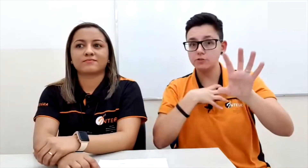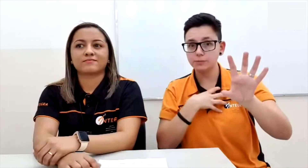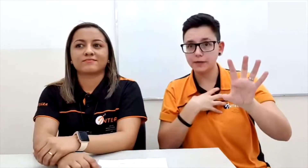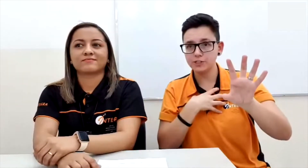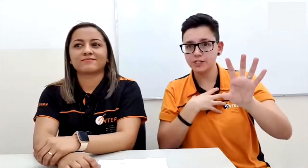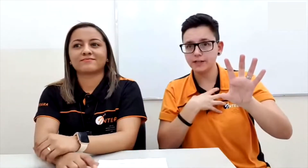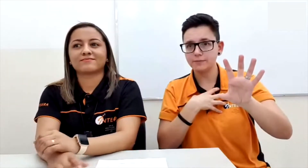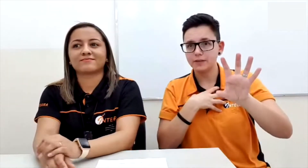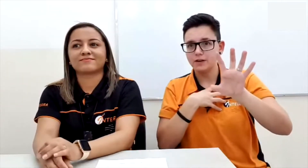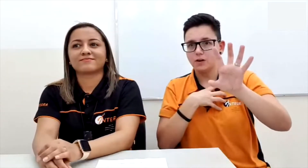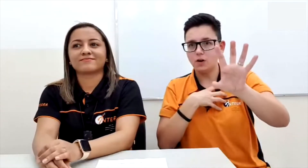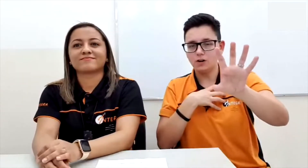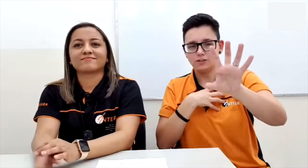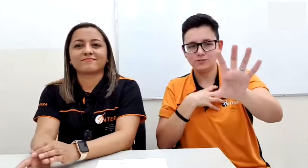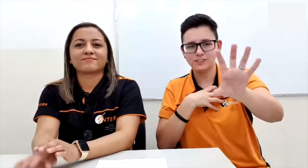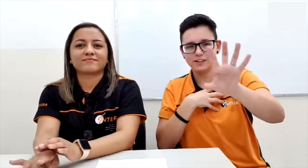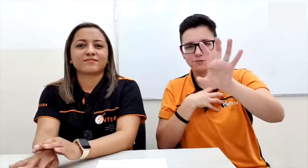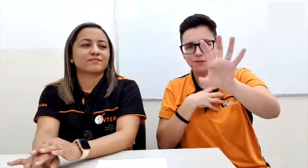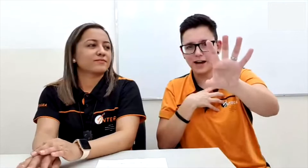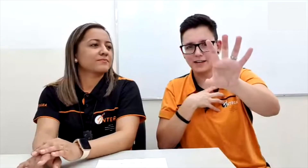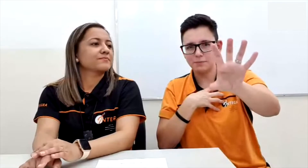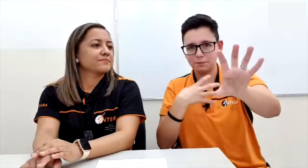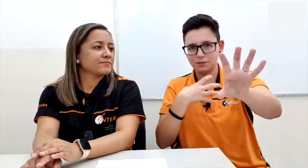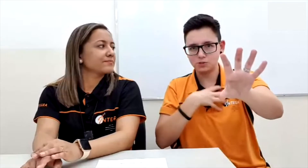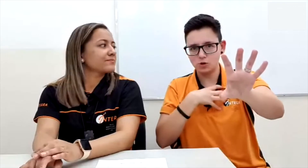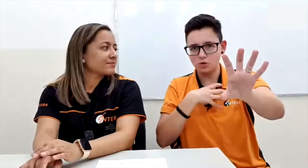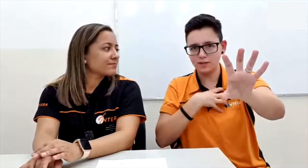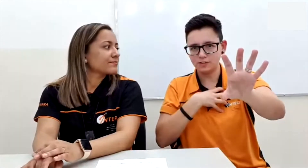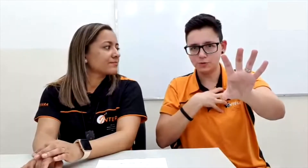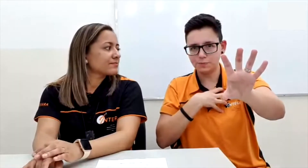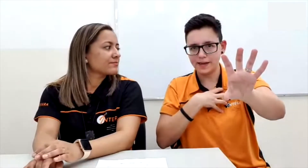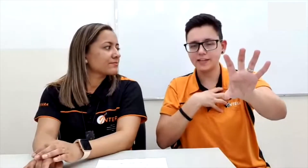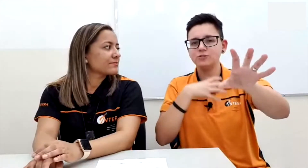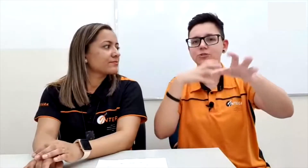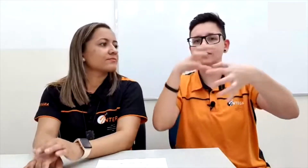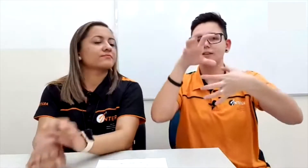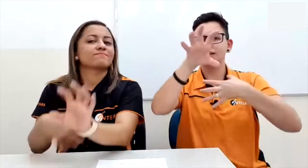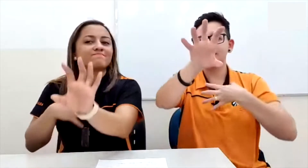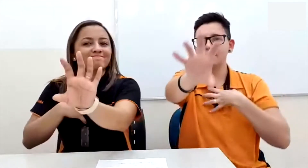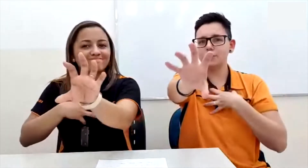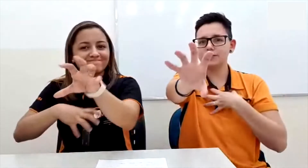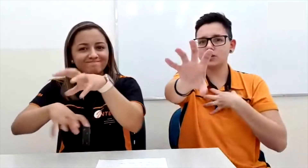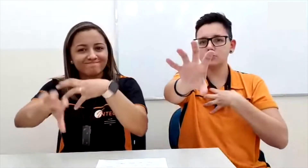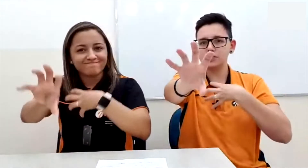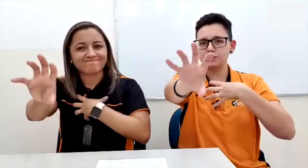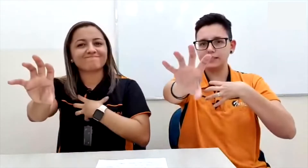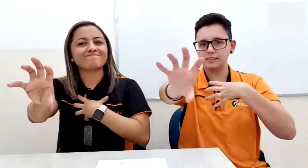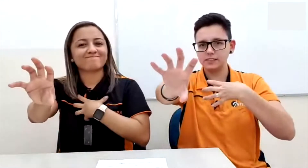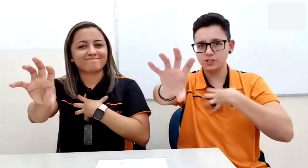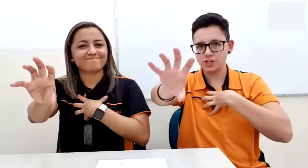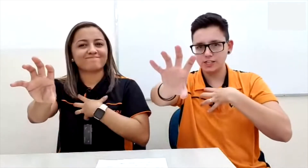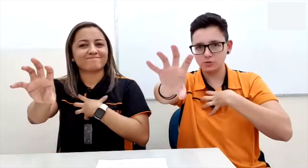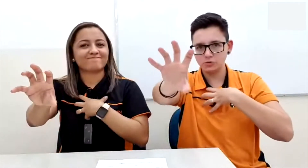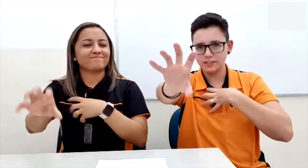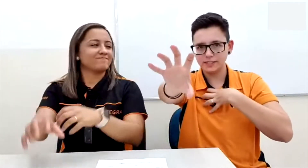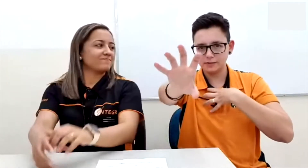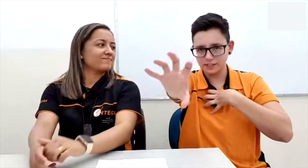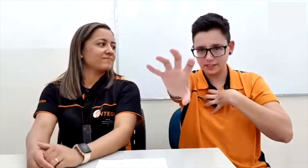de empatia. Ó, você vai para a pessoa no peito e depois é como se eu estivesse sentindo e a